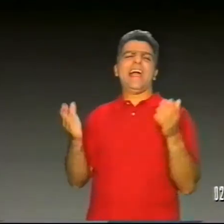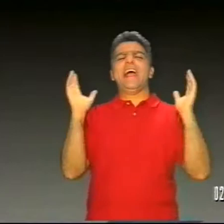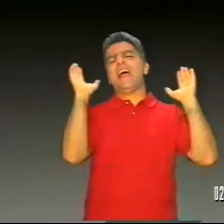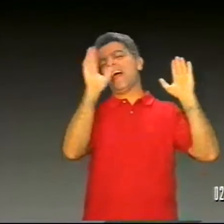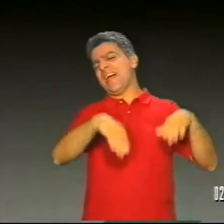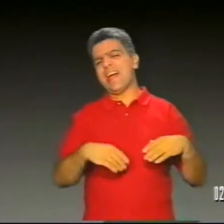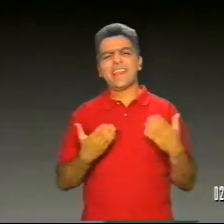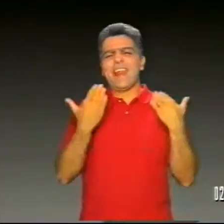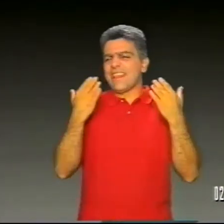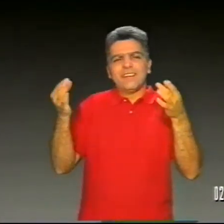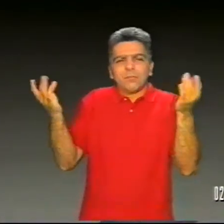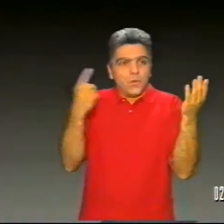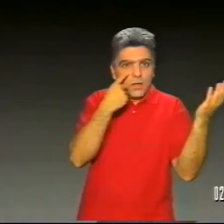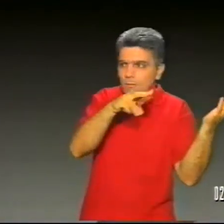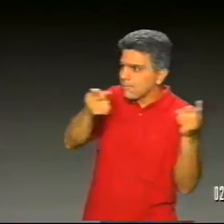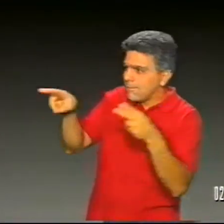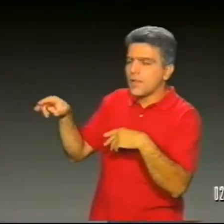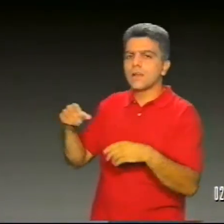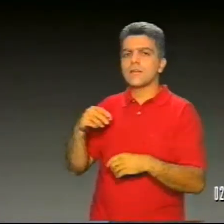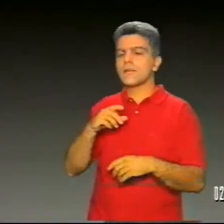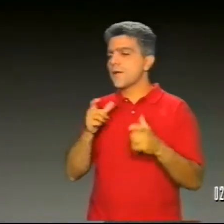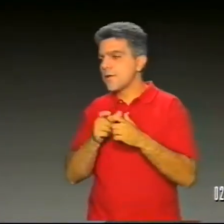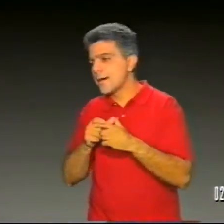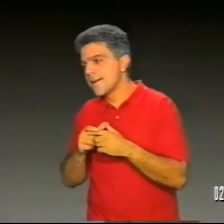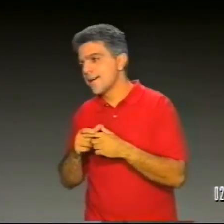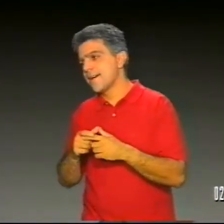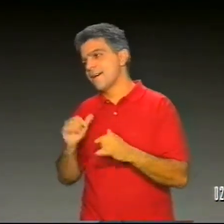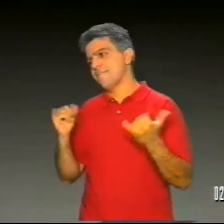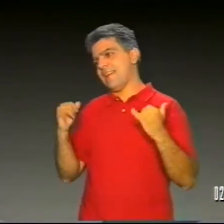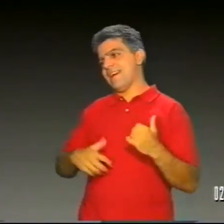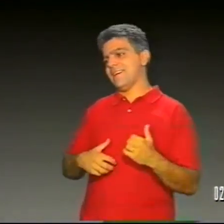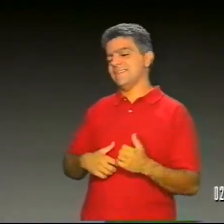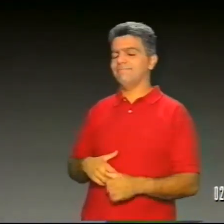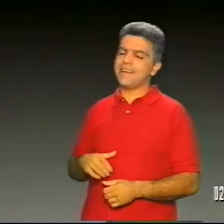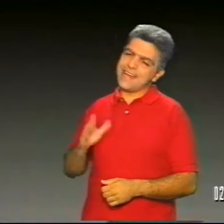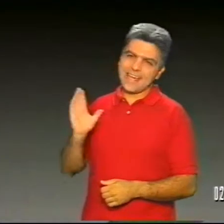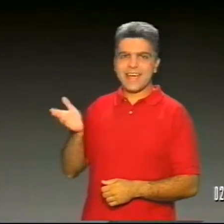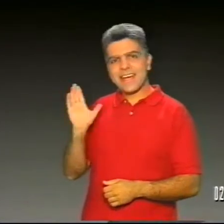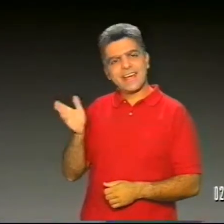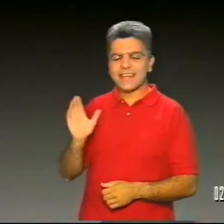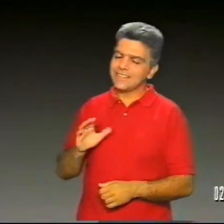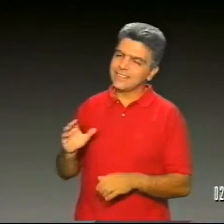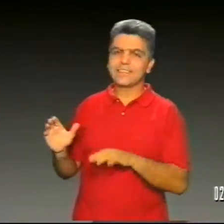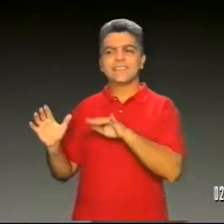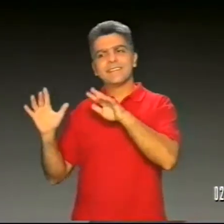ψέματα, τους είπε γελώντας. Τα πρόβατά μου είναι μια χαρά. Να, δείτε κι εσείς, δείτε και μόνοι σας. Οι χωρικοί κατάλαβαν ότι τους έκανε πλάκα και του